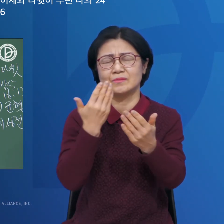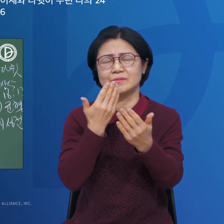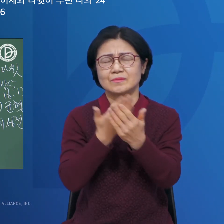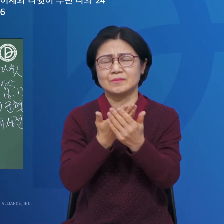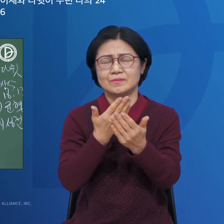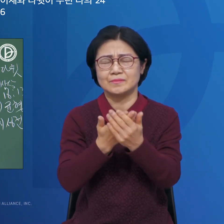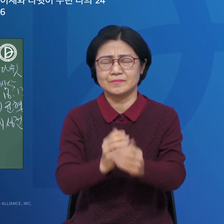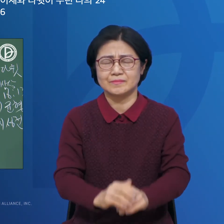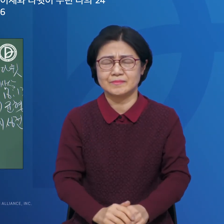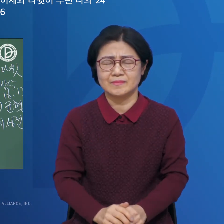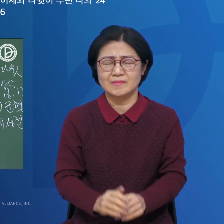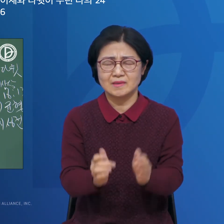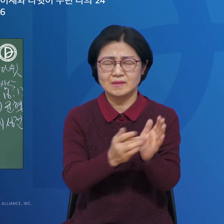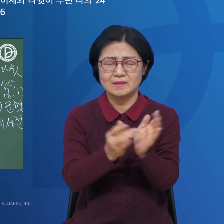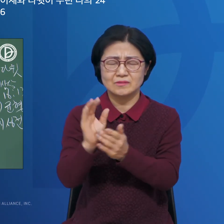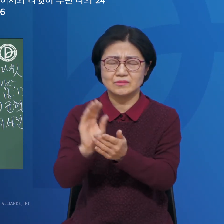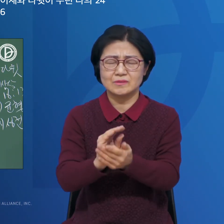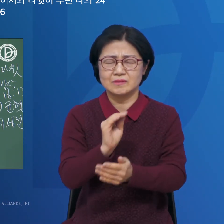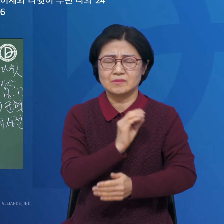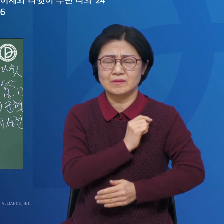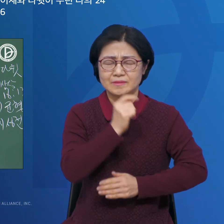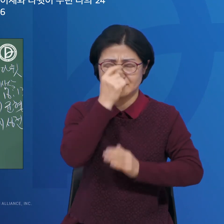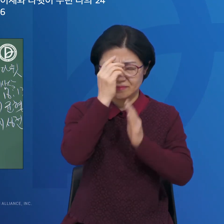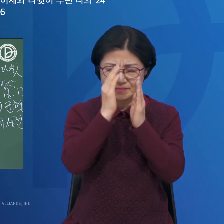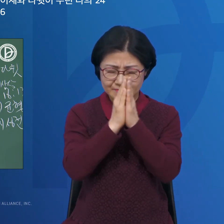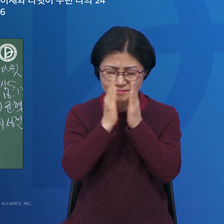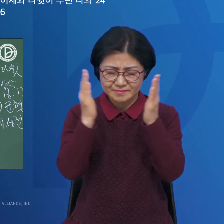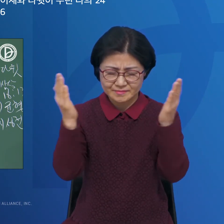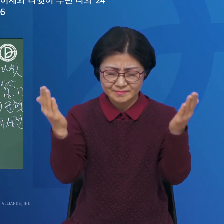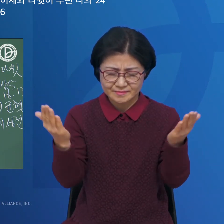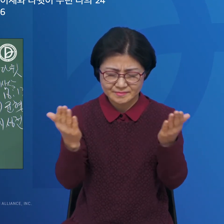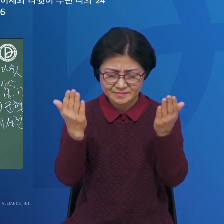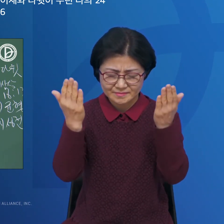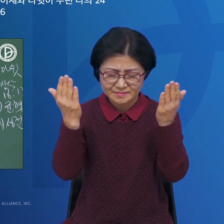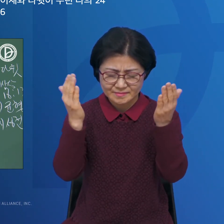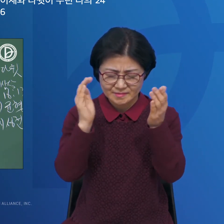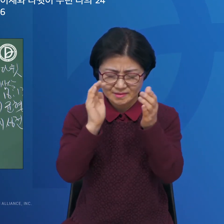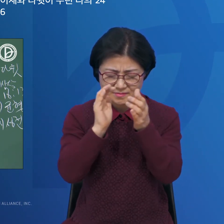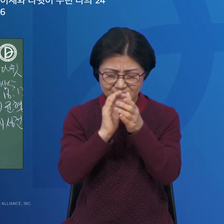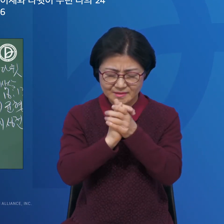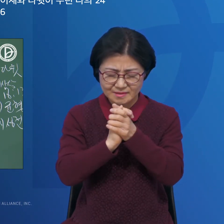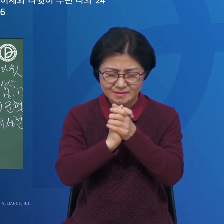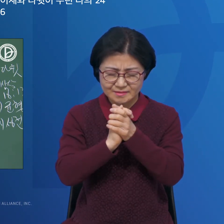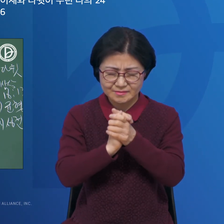evidences. 예수 그리스도 이름으로 기도하옵나이다. In Jesus Christ's name we 아멘. pray. Amen.